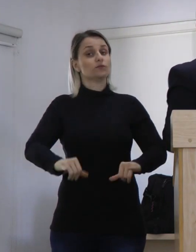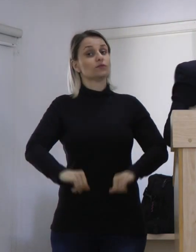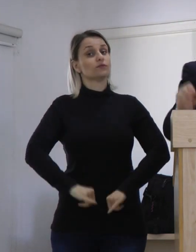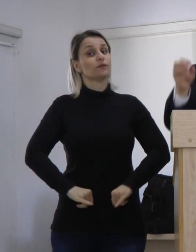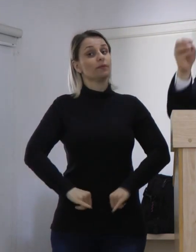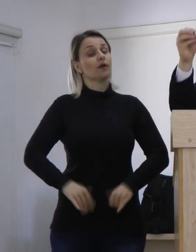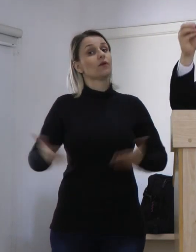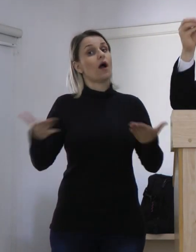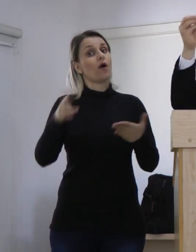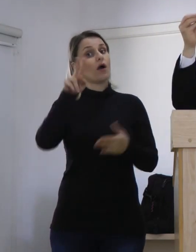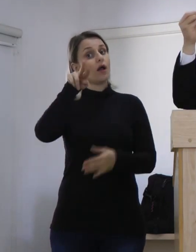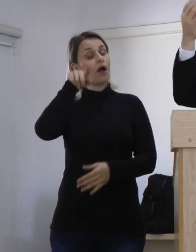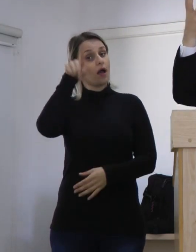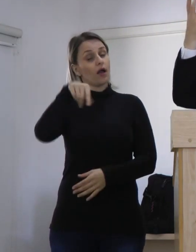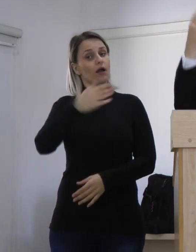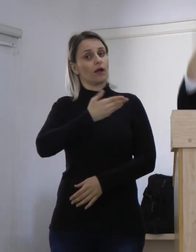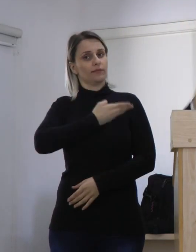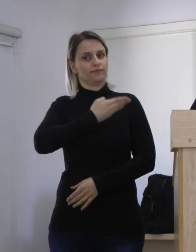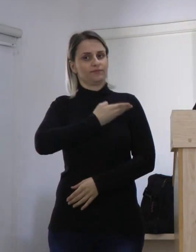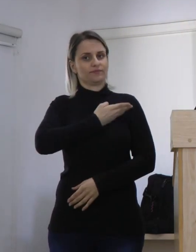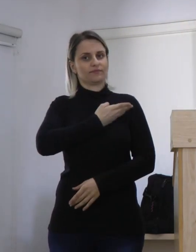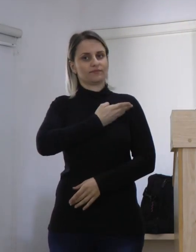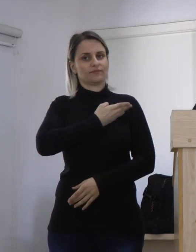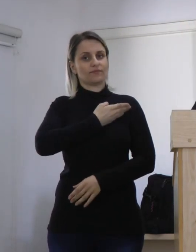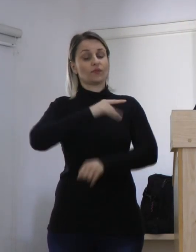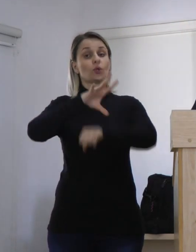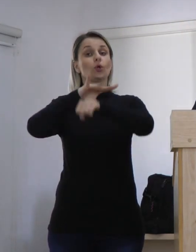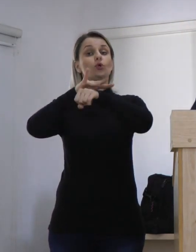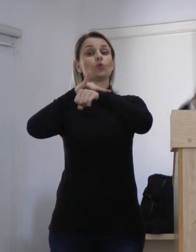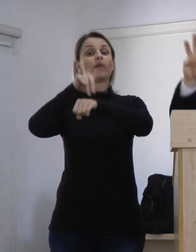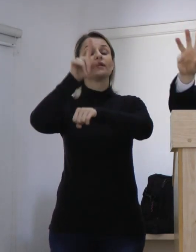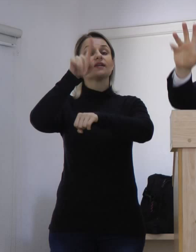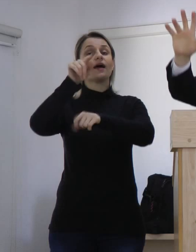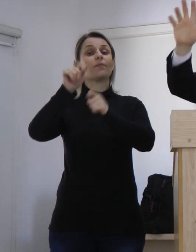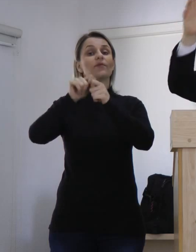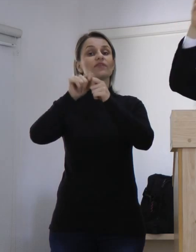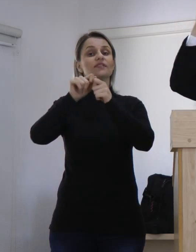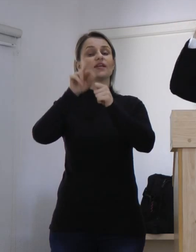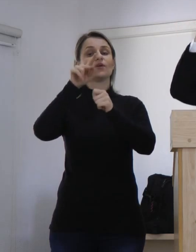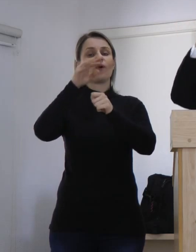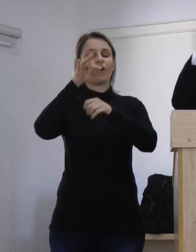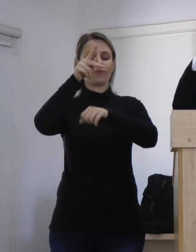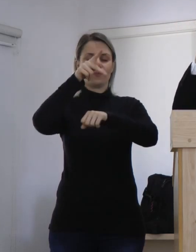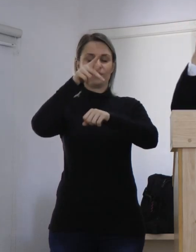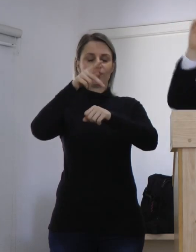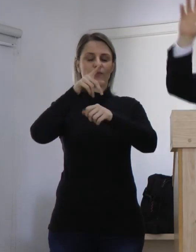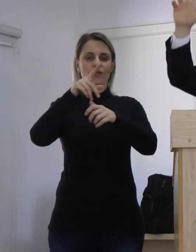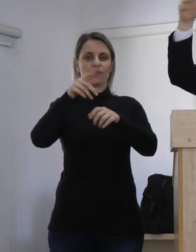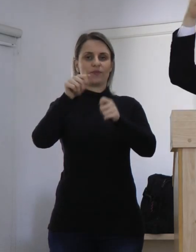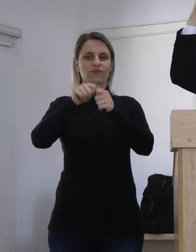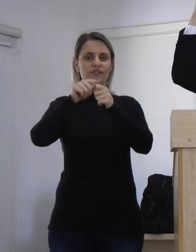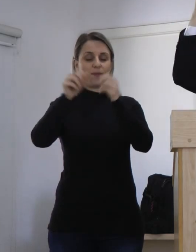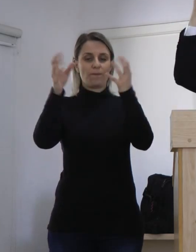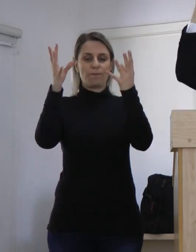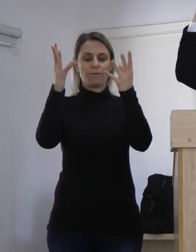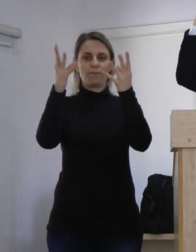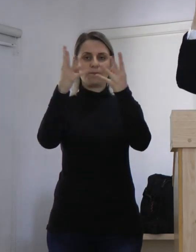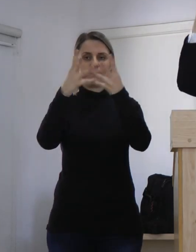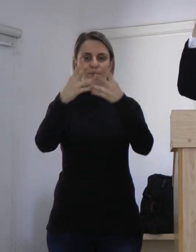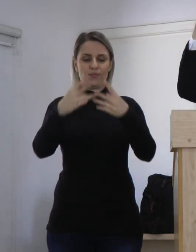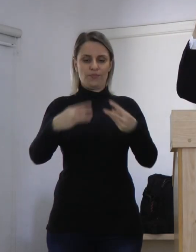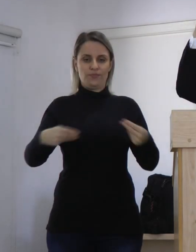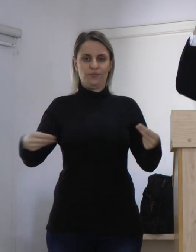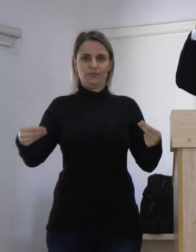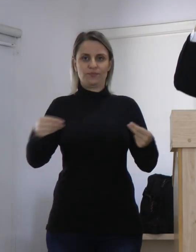A doença, diz André Luiz, é um dreno purificador. Ele vai dizer que a encarnação no corpo físico funciona como um filtro, como